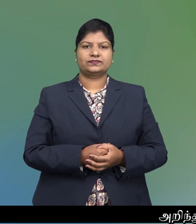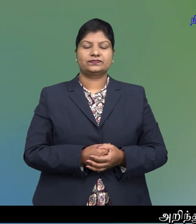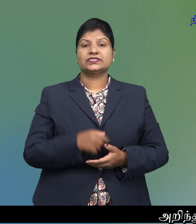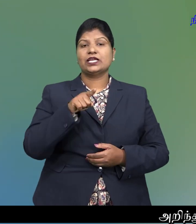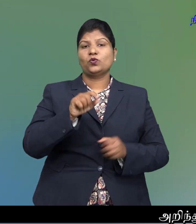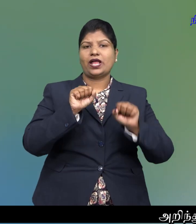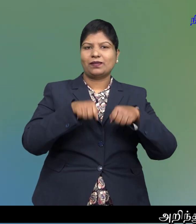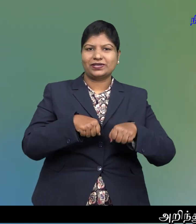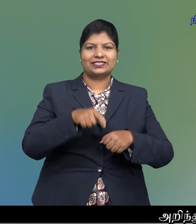நீங்கள் தெரிந்து கொள்வீர்கள்.